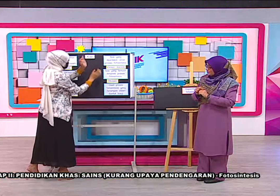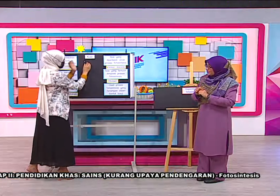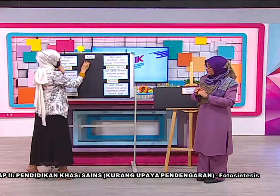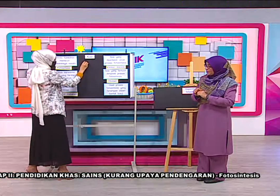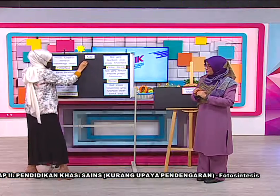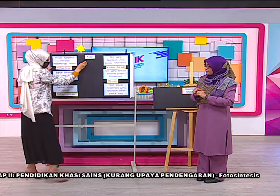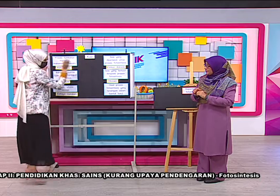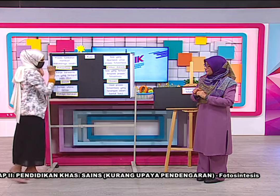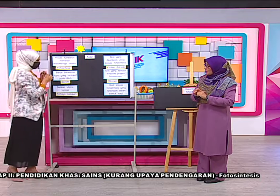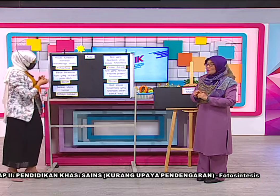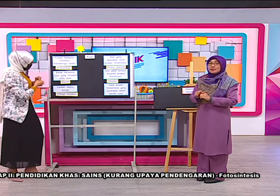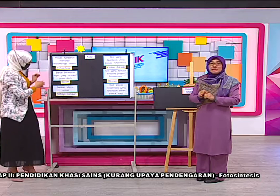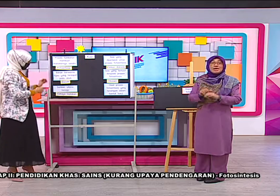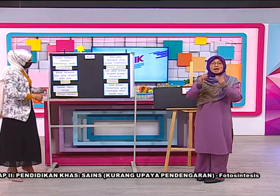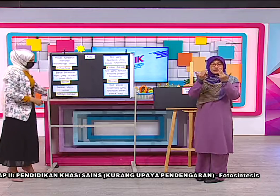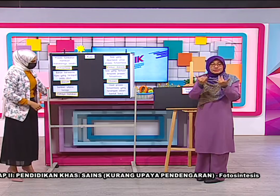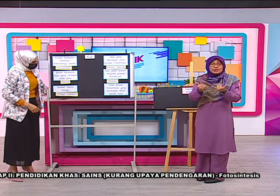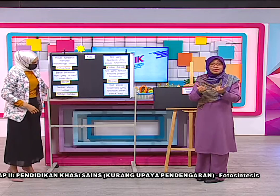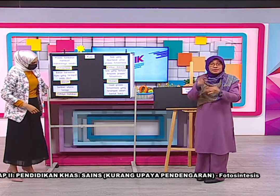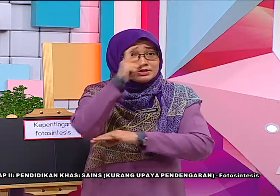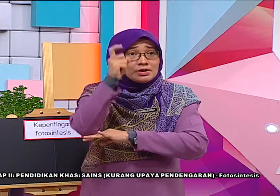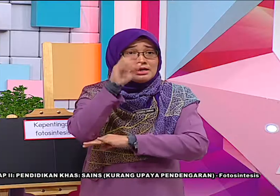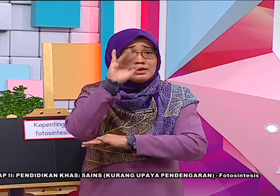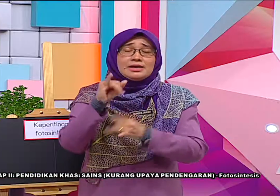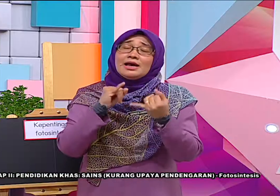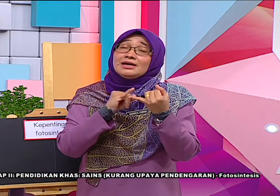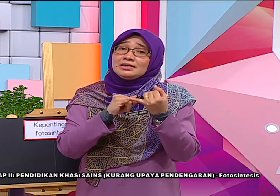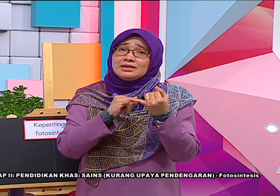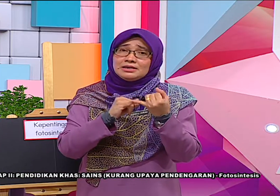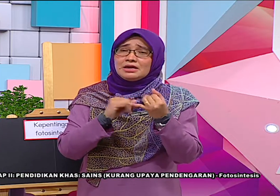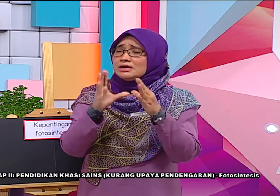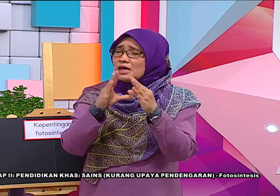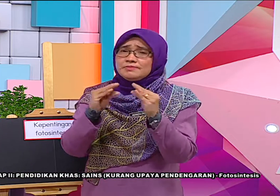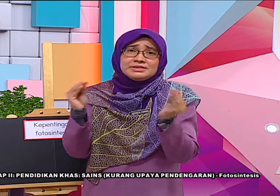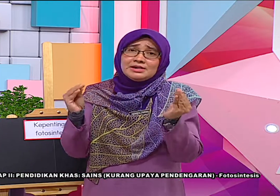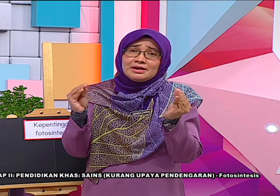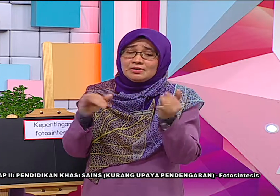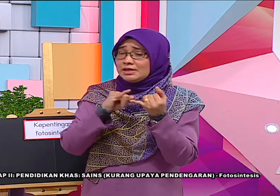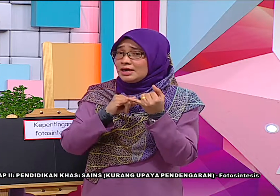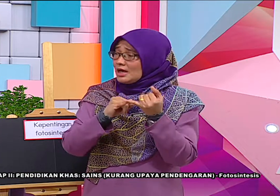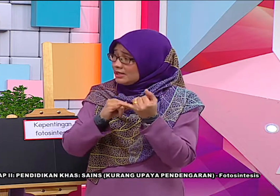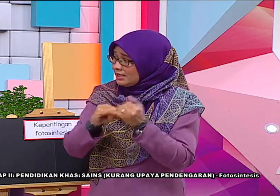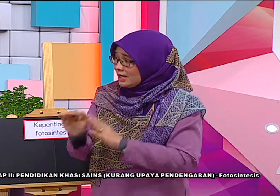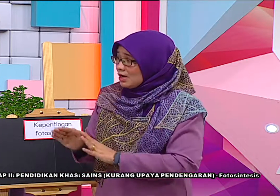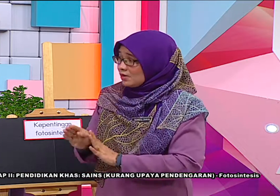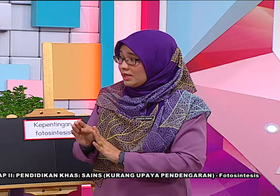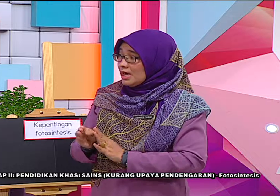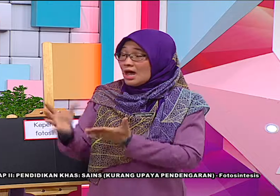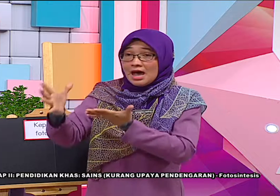make oke sekarang soalan yang akhir anak habis dak oke yang akhir Oke